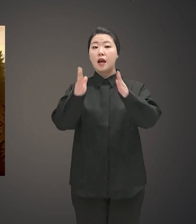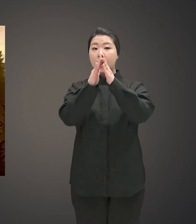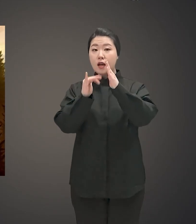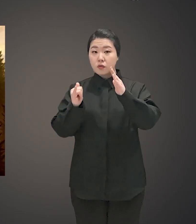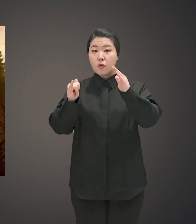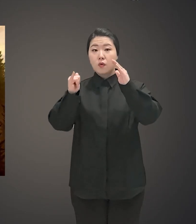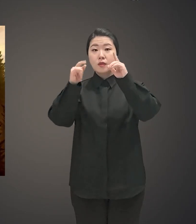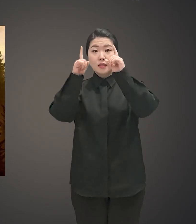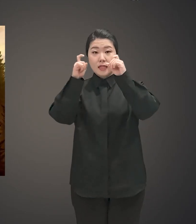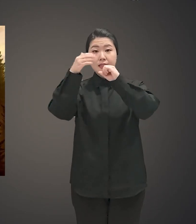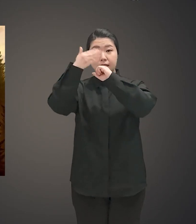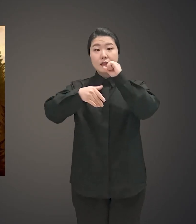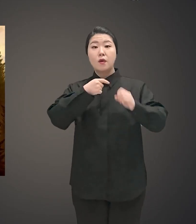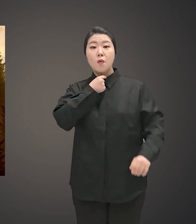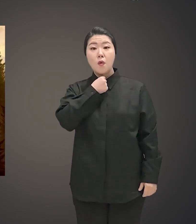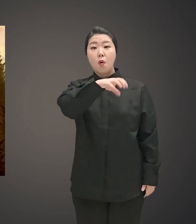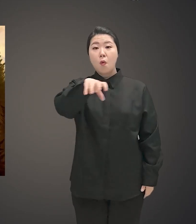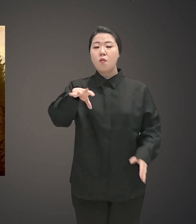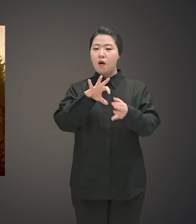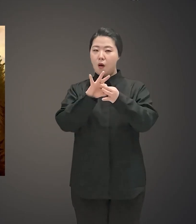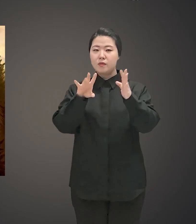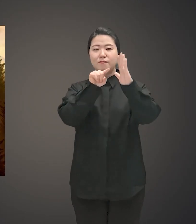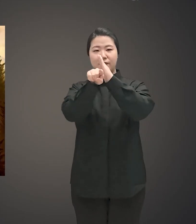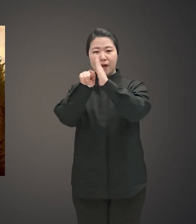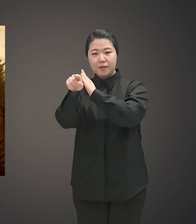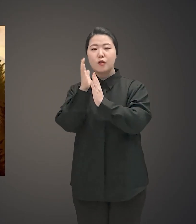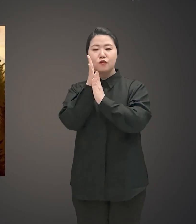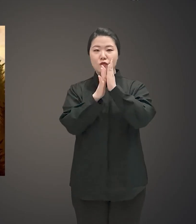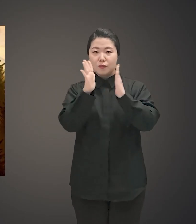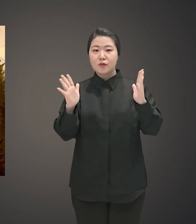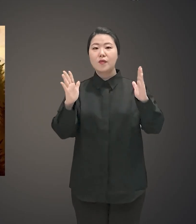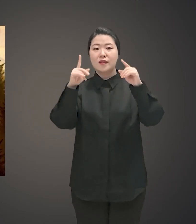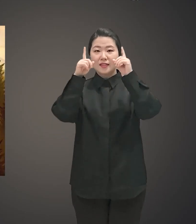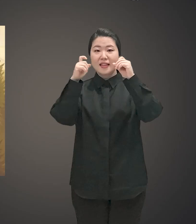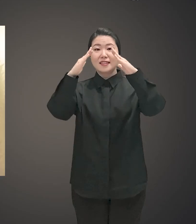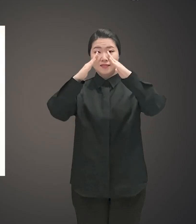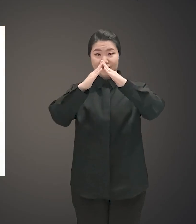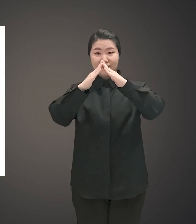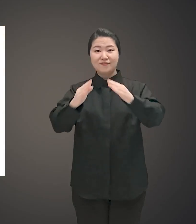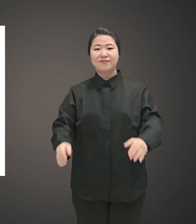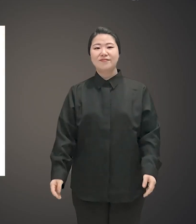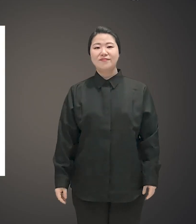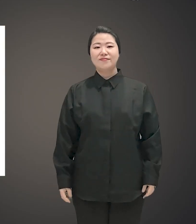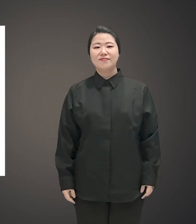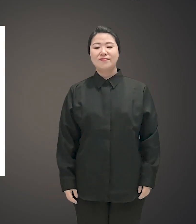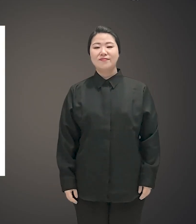가족 사진이 필요한 곳이면 어디든 찾아가는 숲속 사진관.